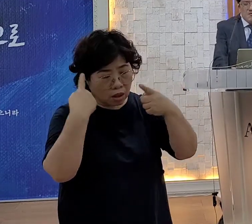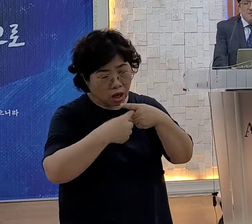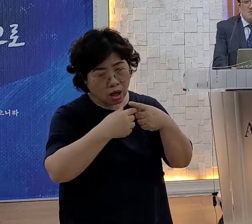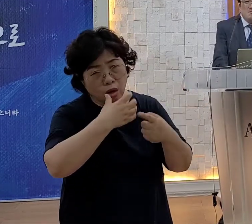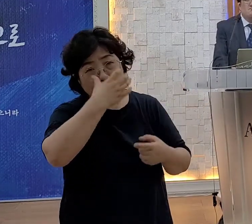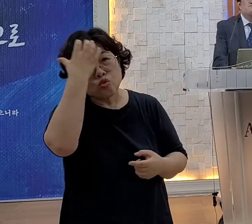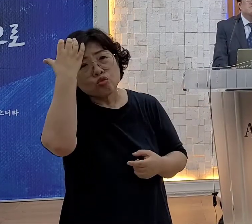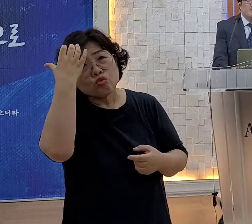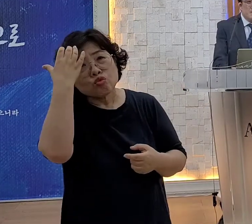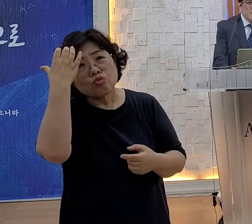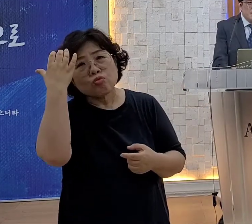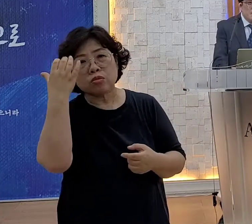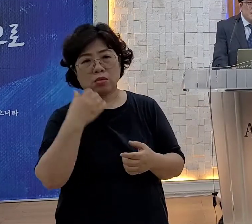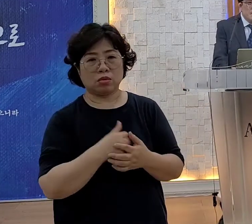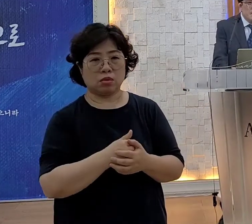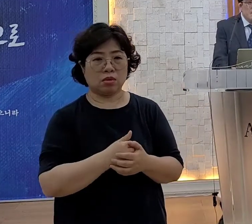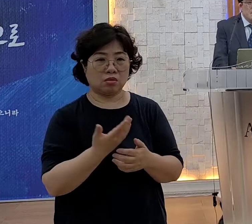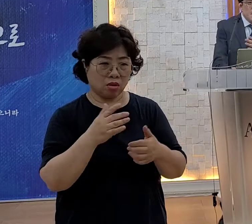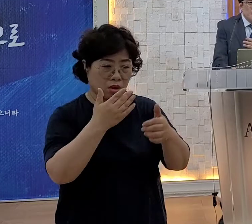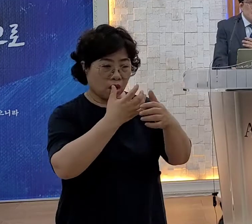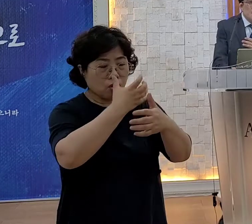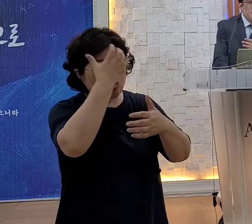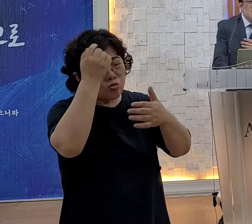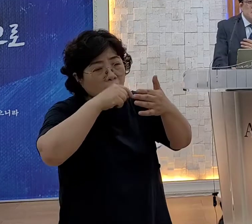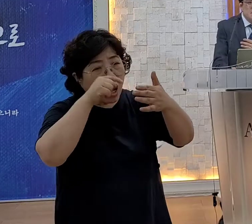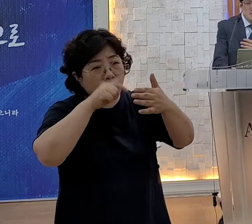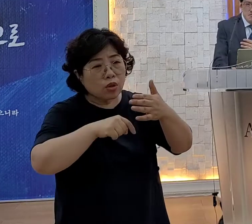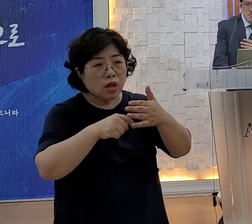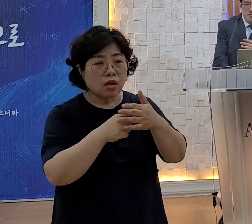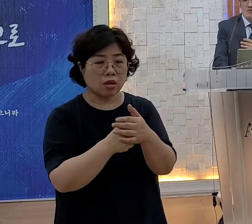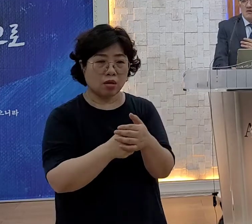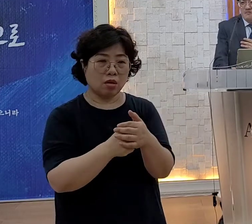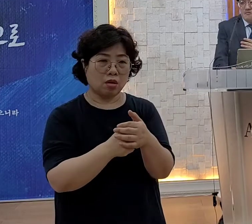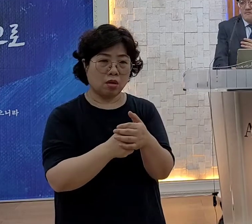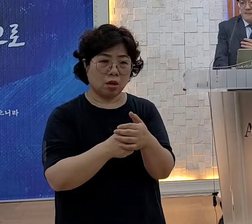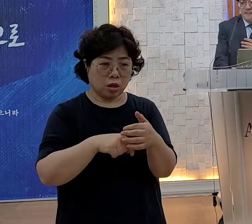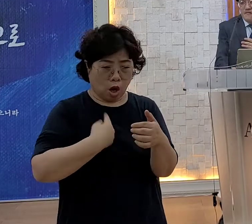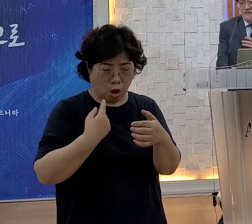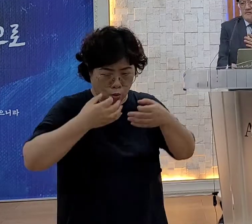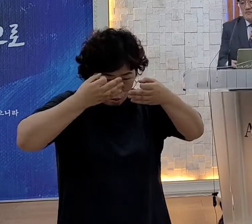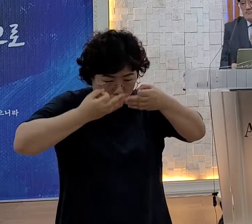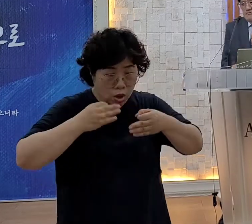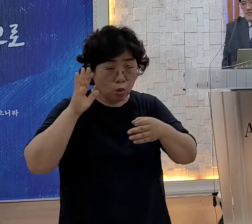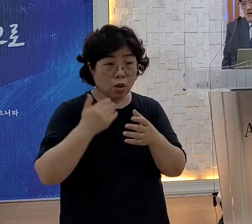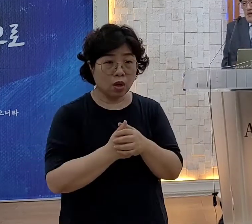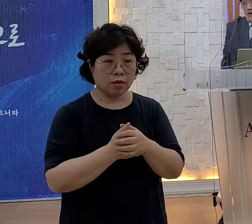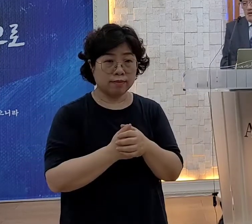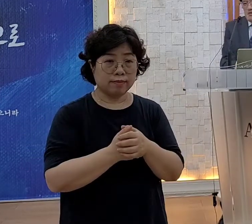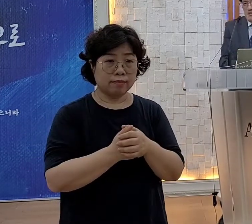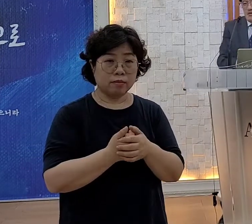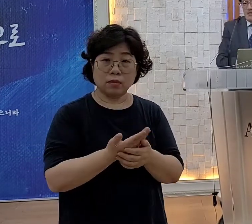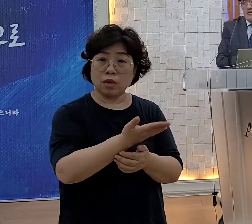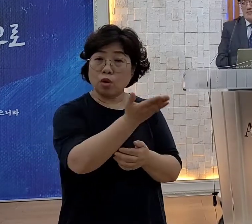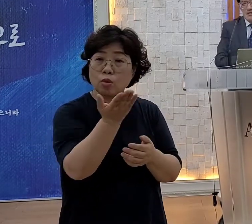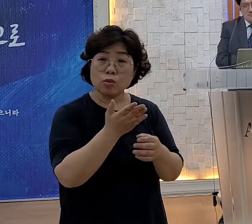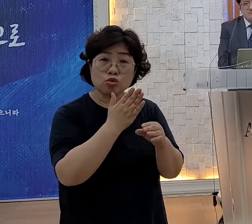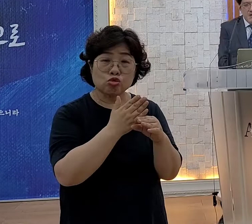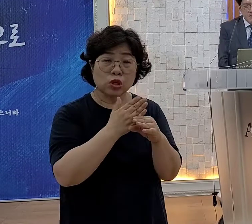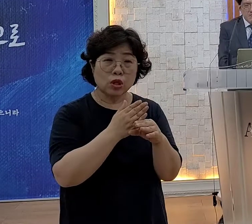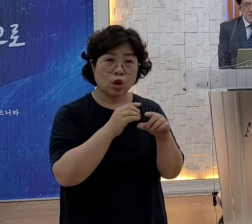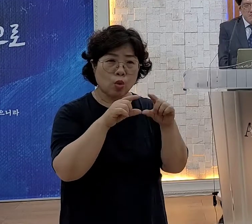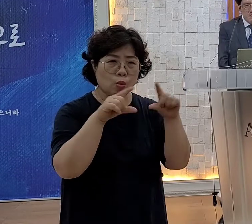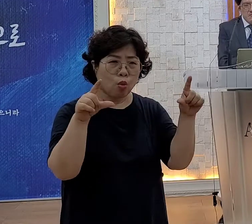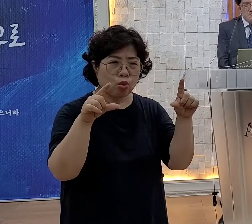하나님의 은혜로 그 꿈속에서 자기의 모습을 보게 된 거예요. 여러분도 어쩌다가 이게 일반적인